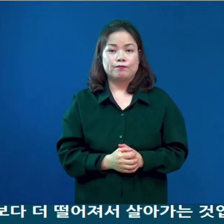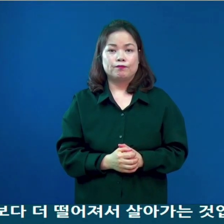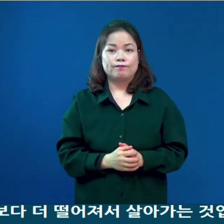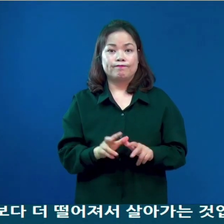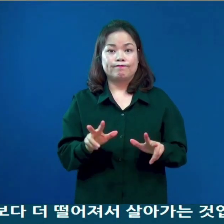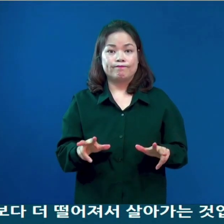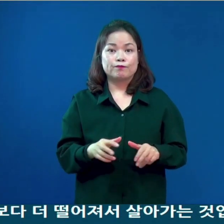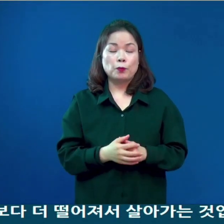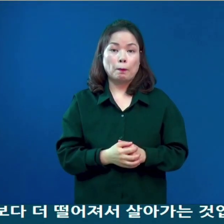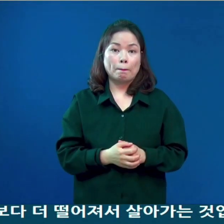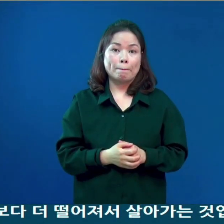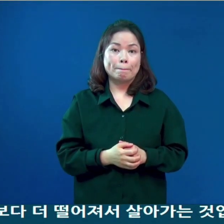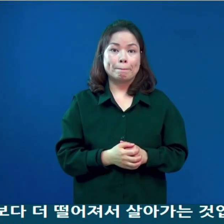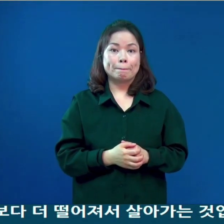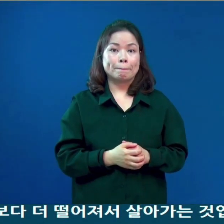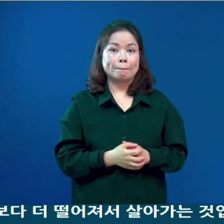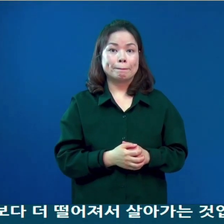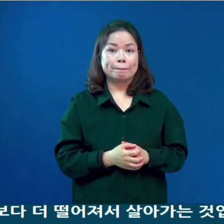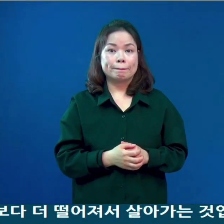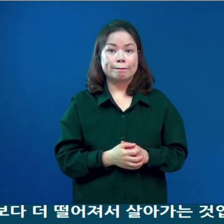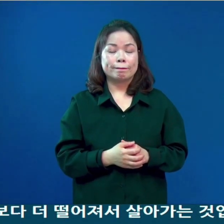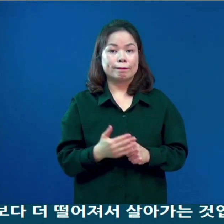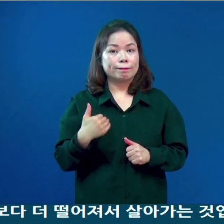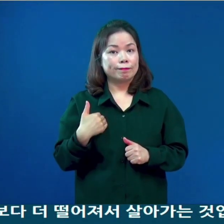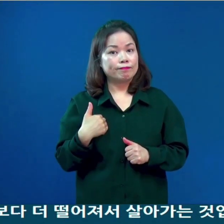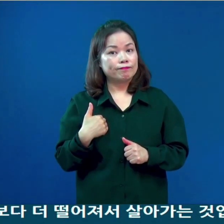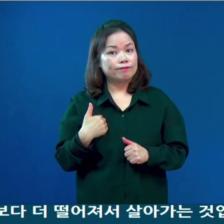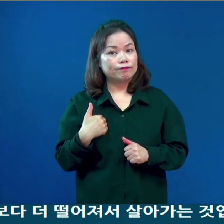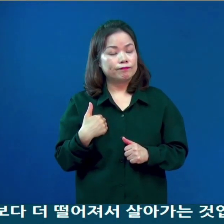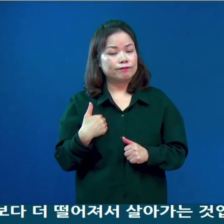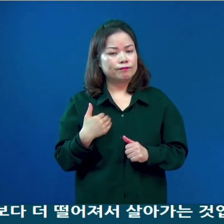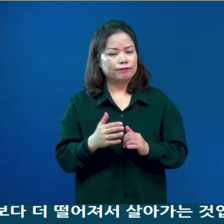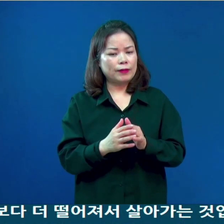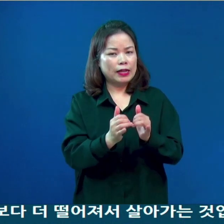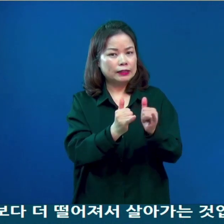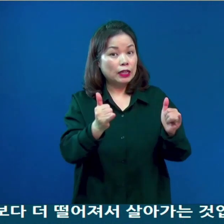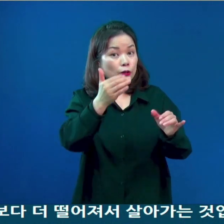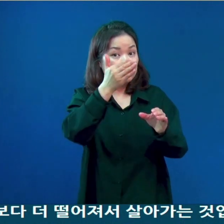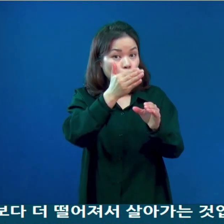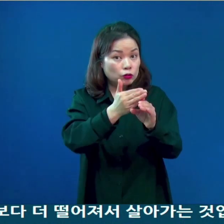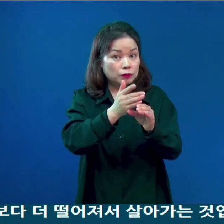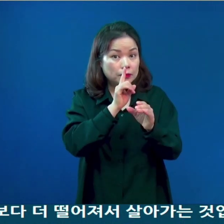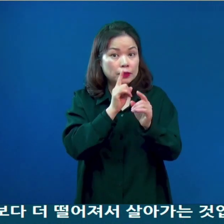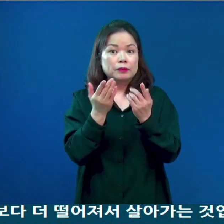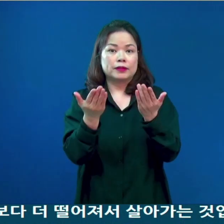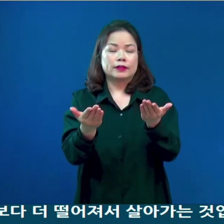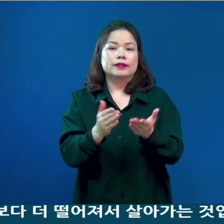자, 이제 저는 오늘 이 사람 중심으로 말씀을 나눴습니다.